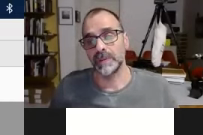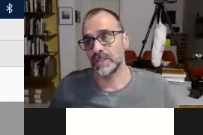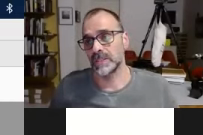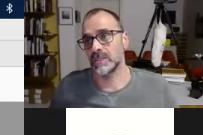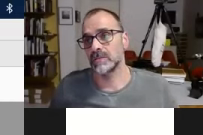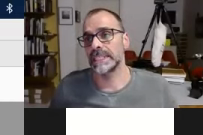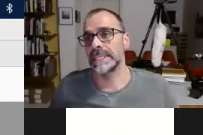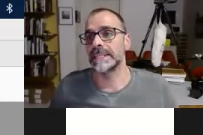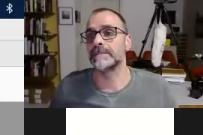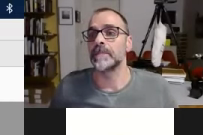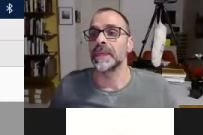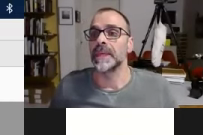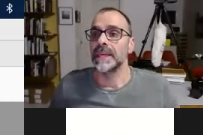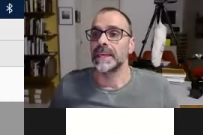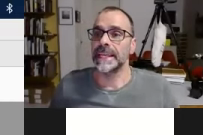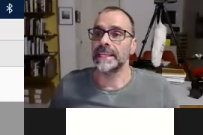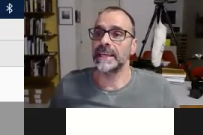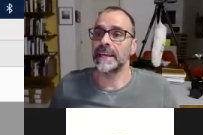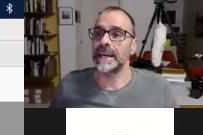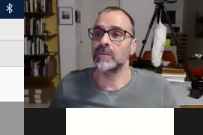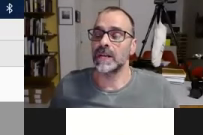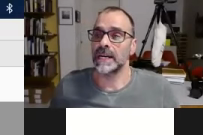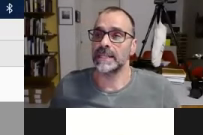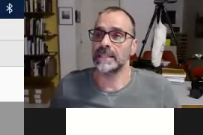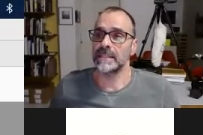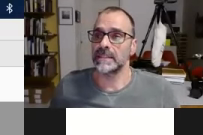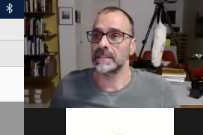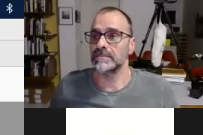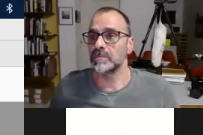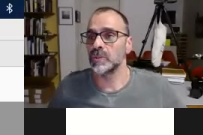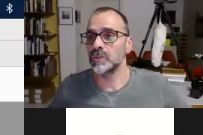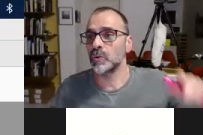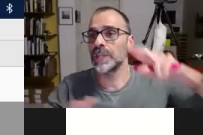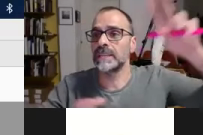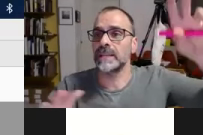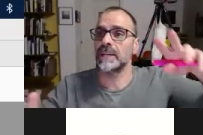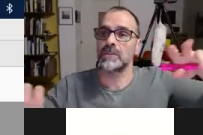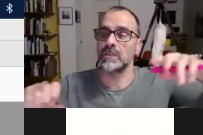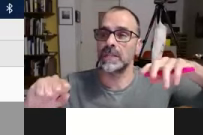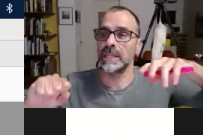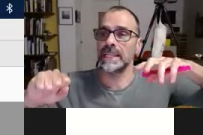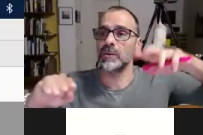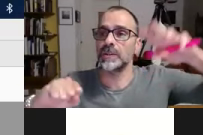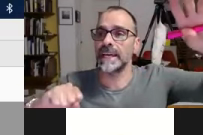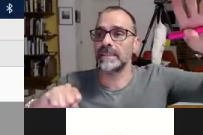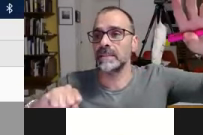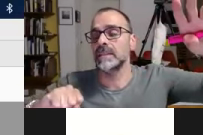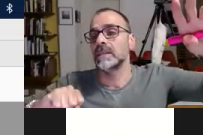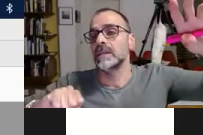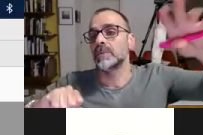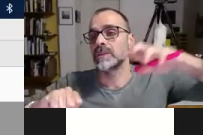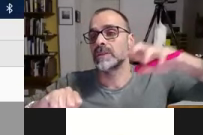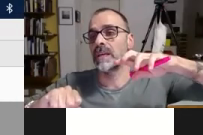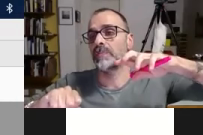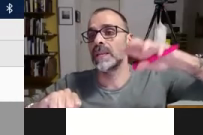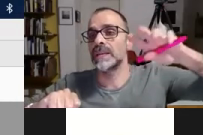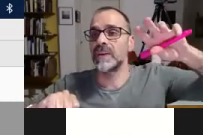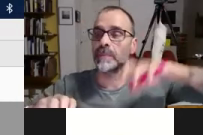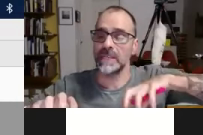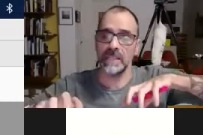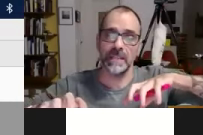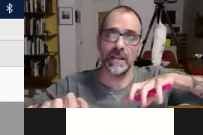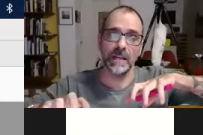a partir da Segunda Guerra. Ele é um cara muito conectado. Então, ele conecta, por exemplo,